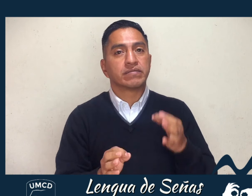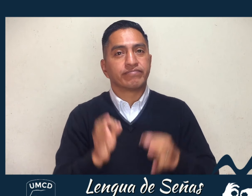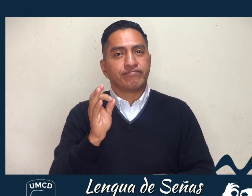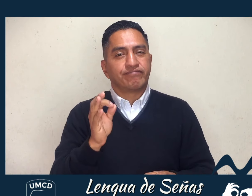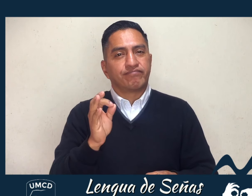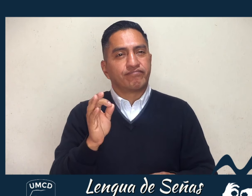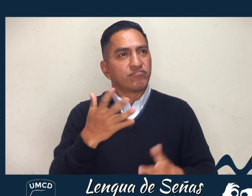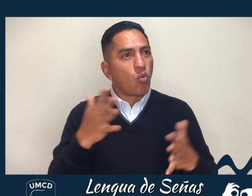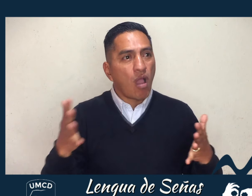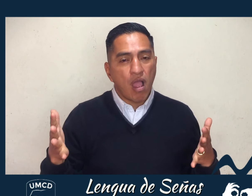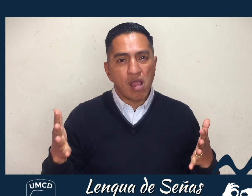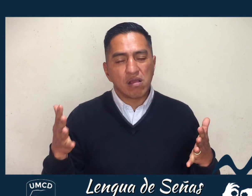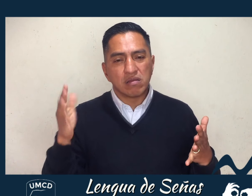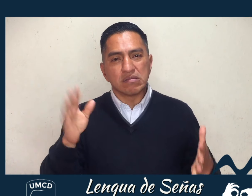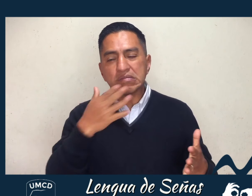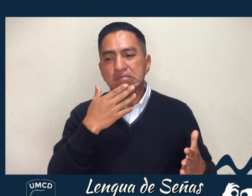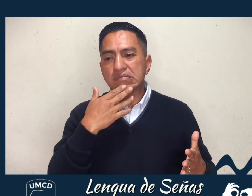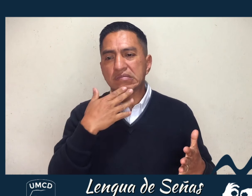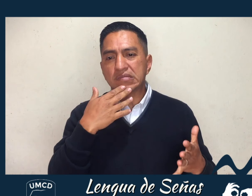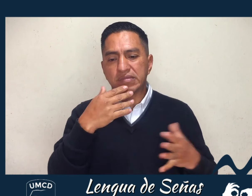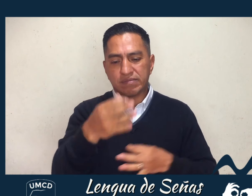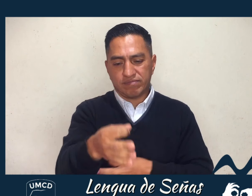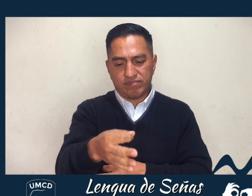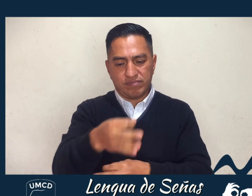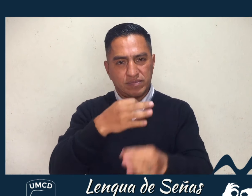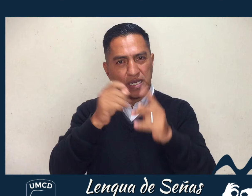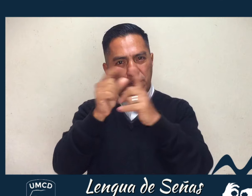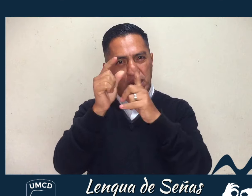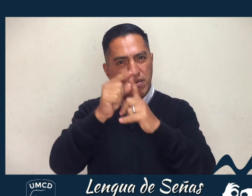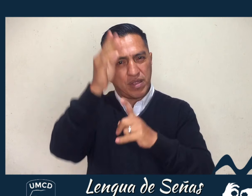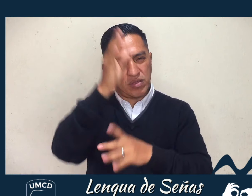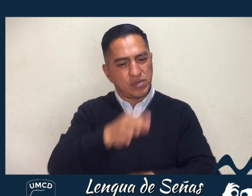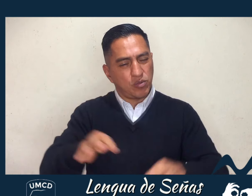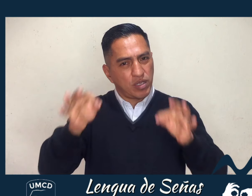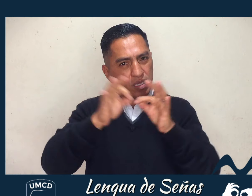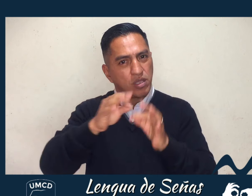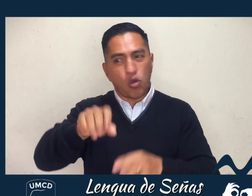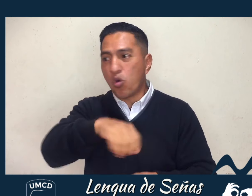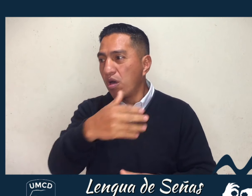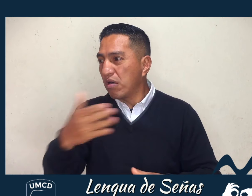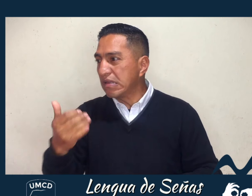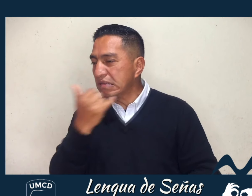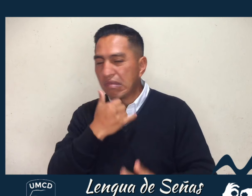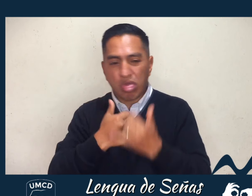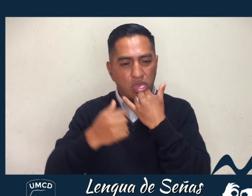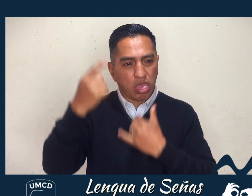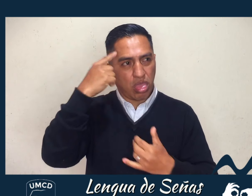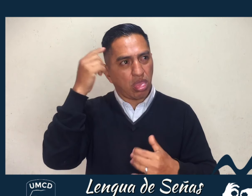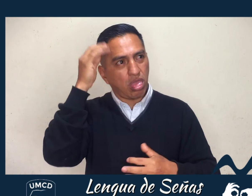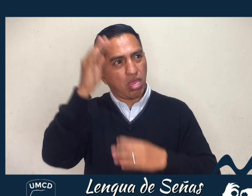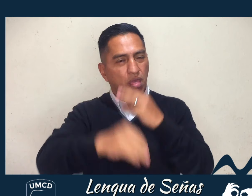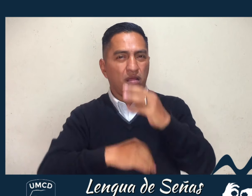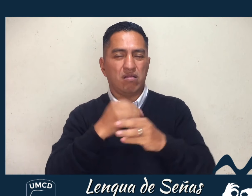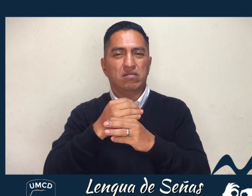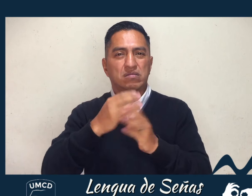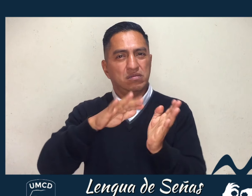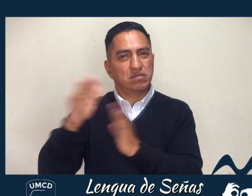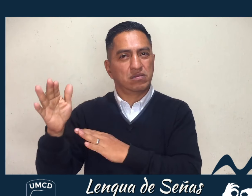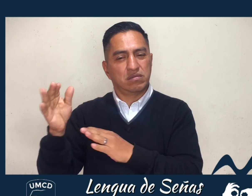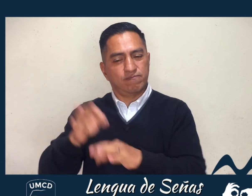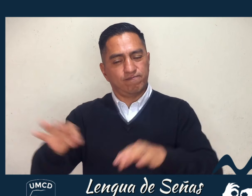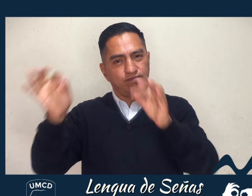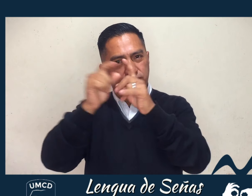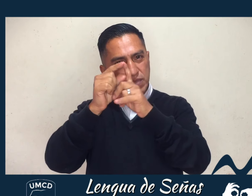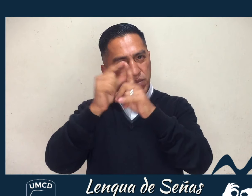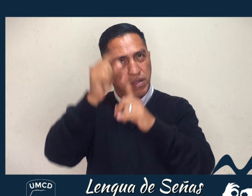lo sea, debemos reemplazarlo por la palabra de Dios urgentemente, para que luego de un tiempo, pues eso